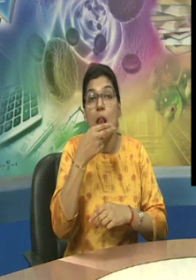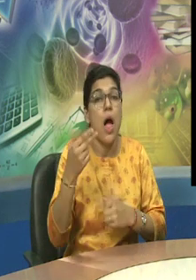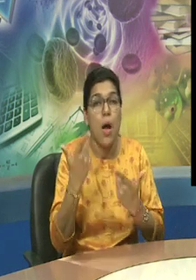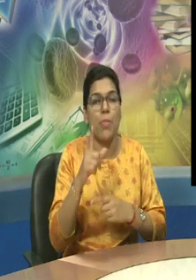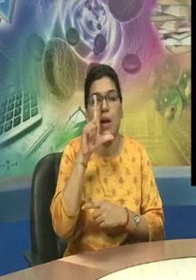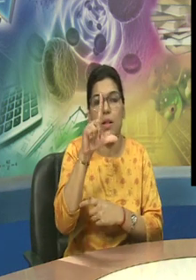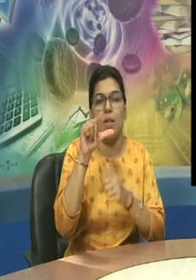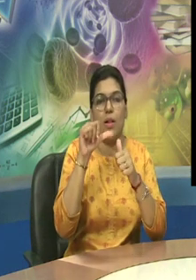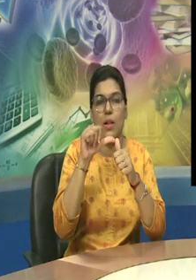प्रकाश के